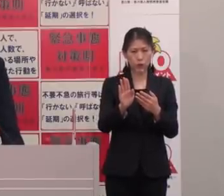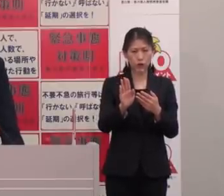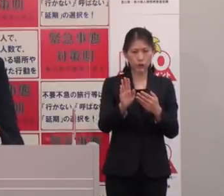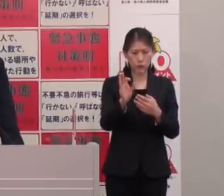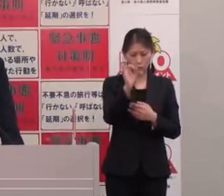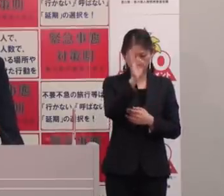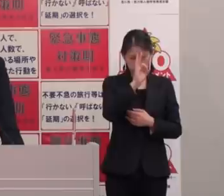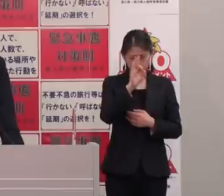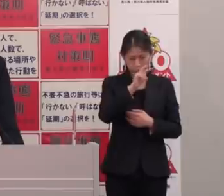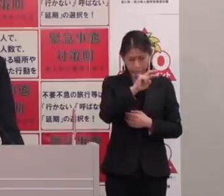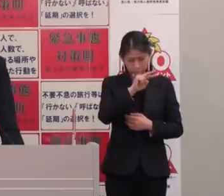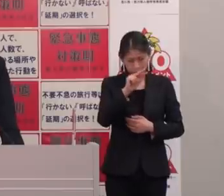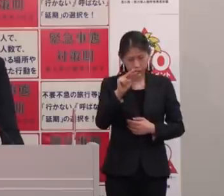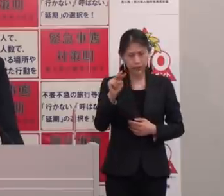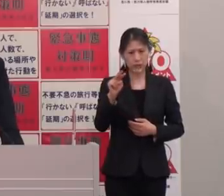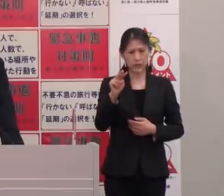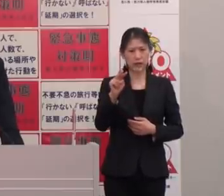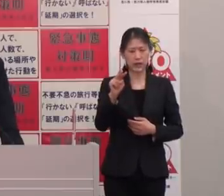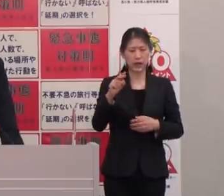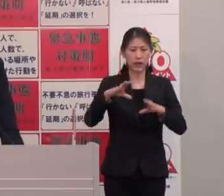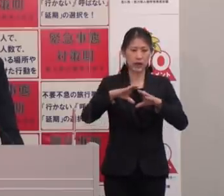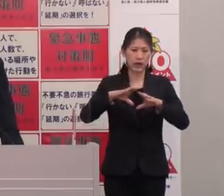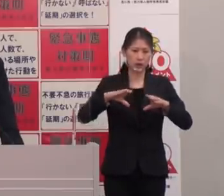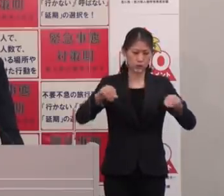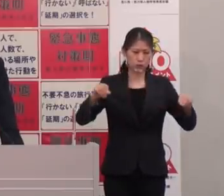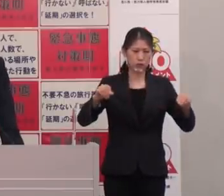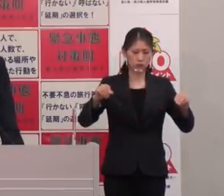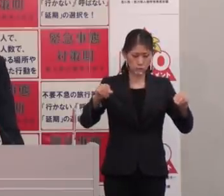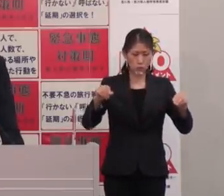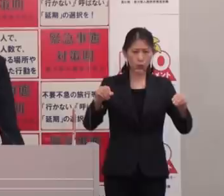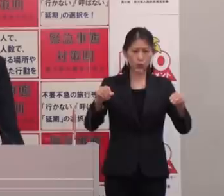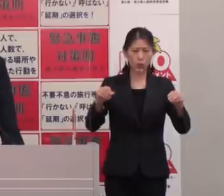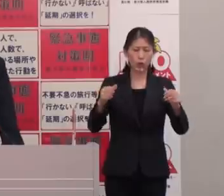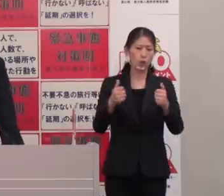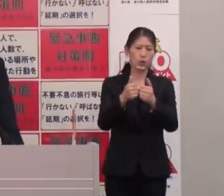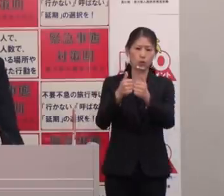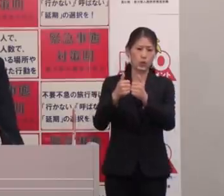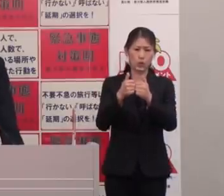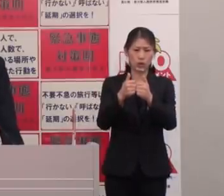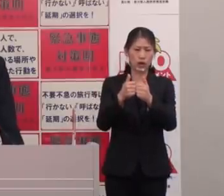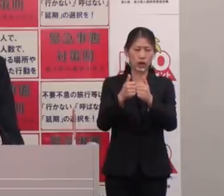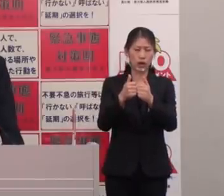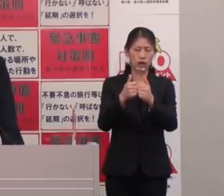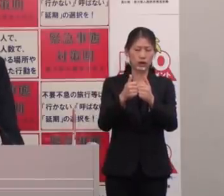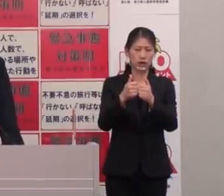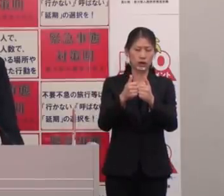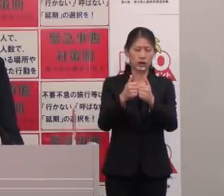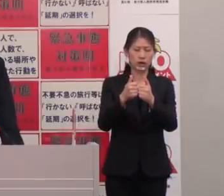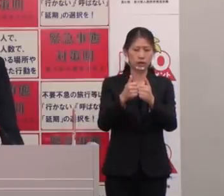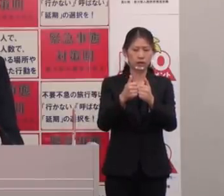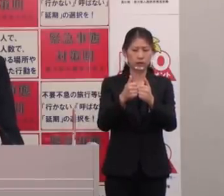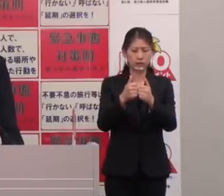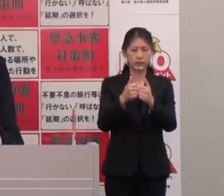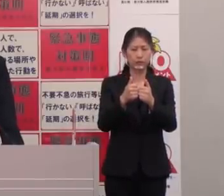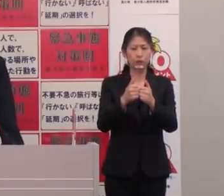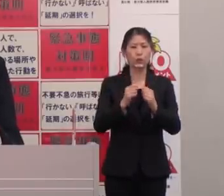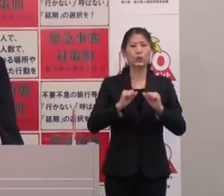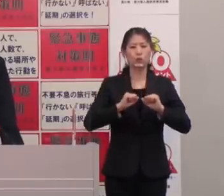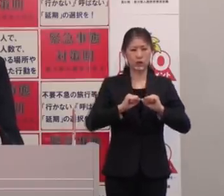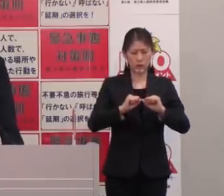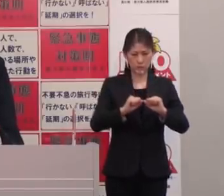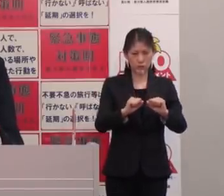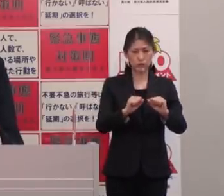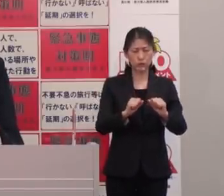て、国と相談しておりますけれども、まあ、その適用が必要ということで国が認める場合、即